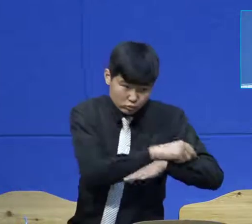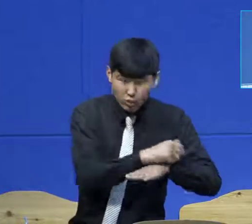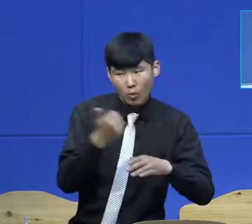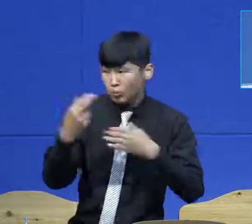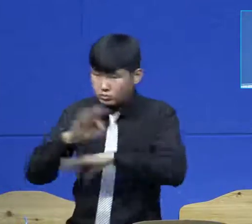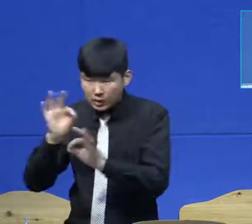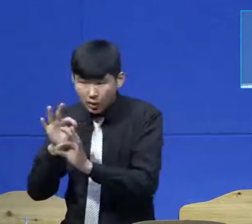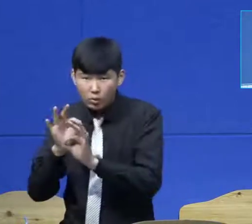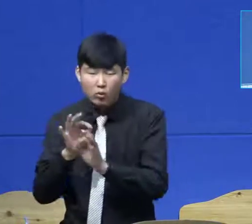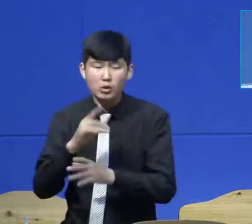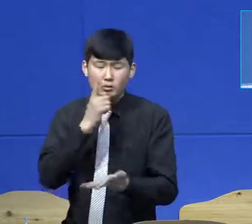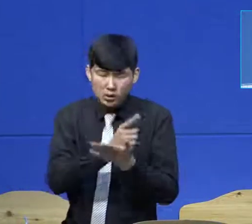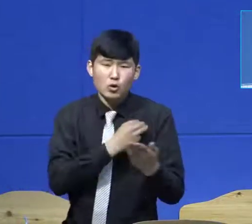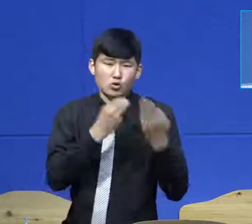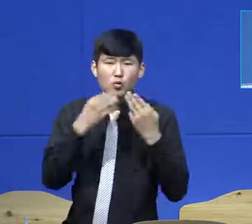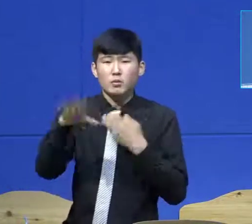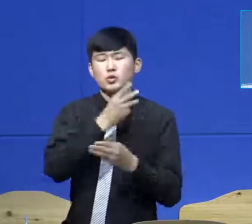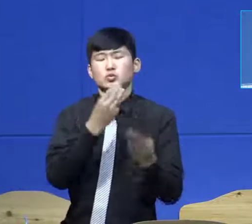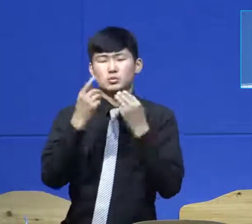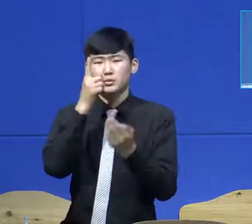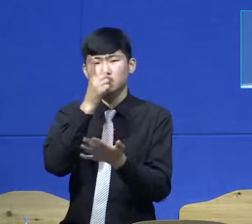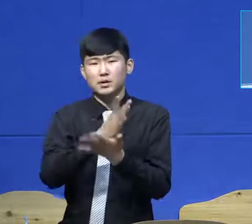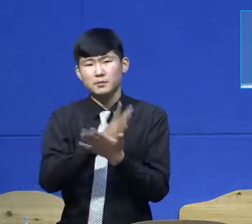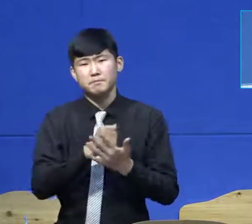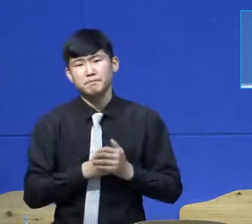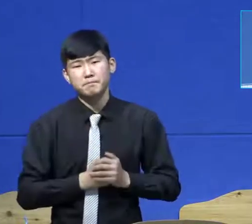юу? Энийг шүлгэх бидэрт шүлт байгаа.